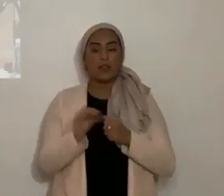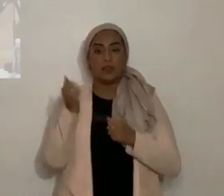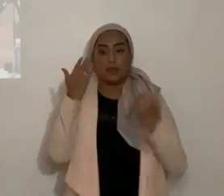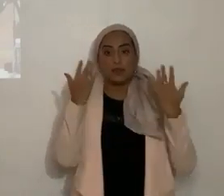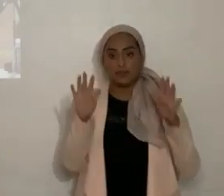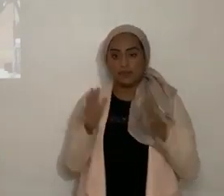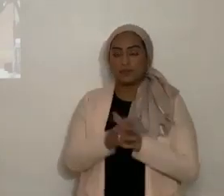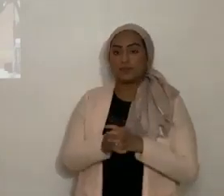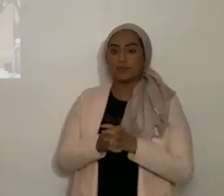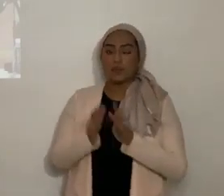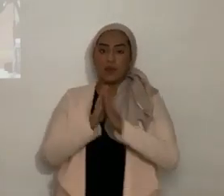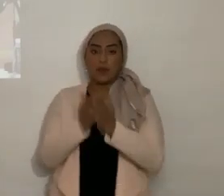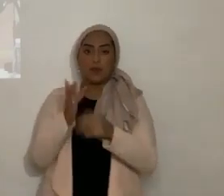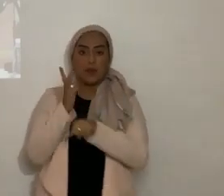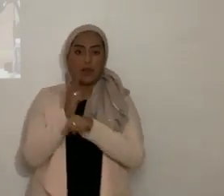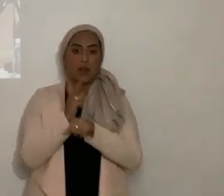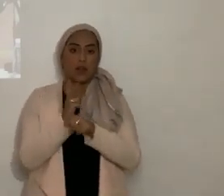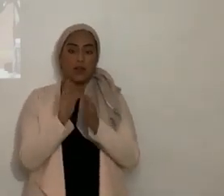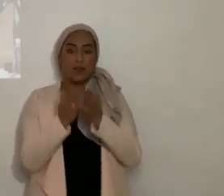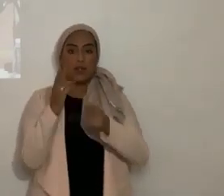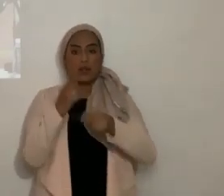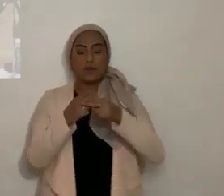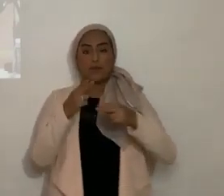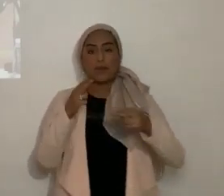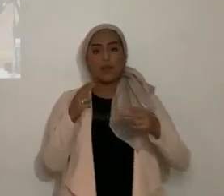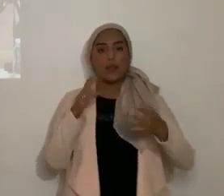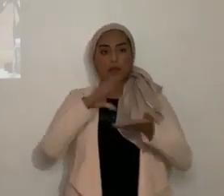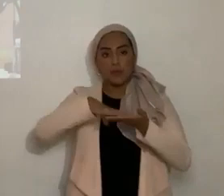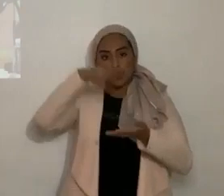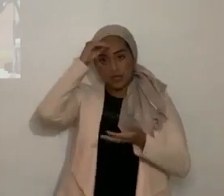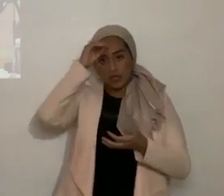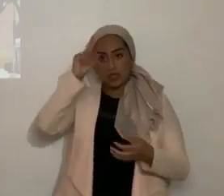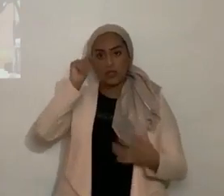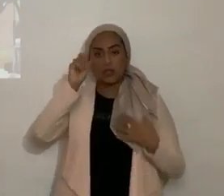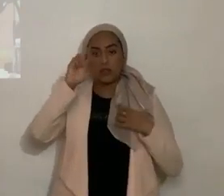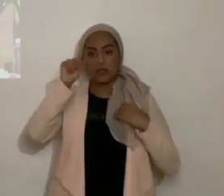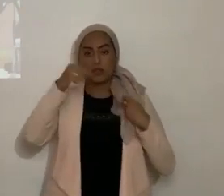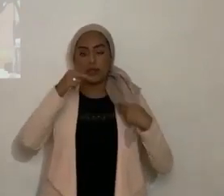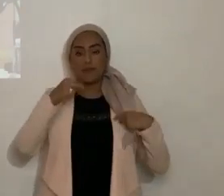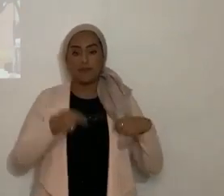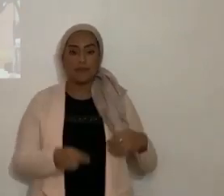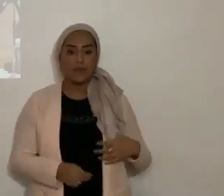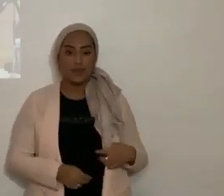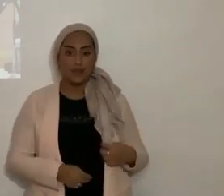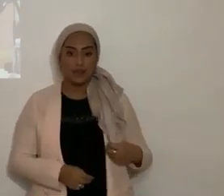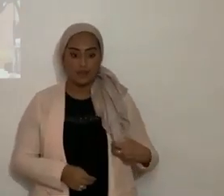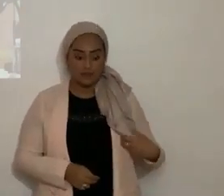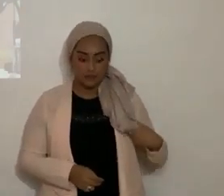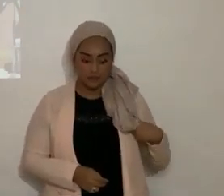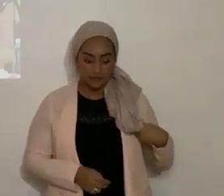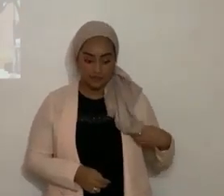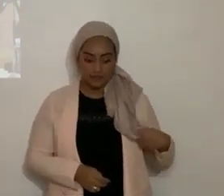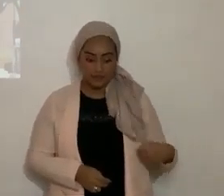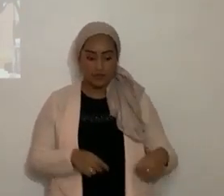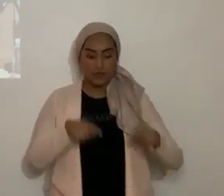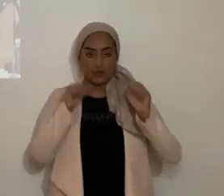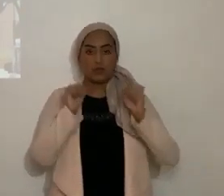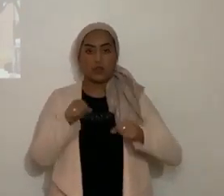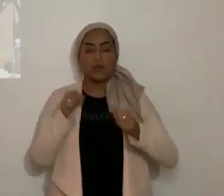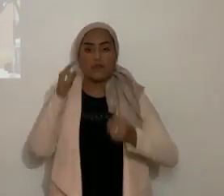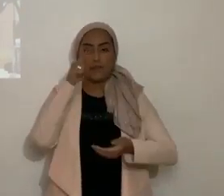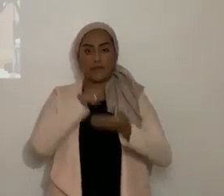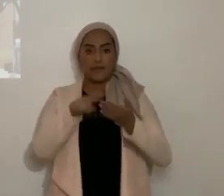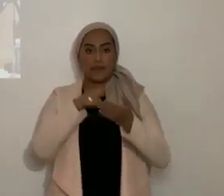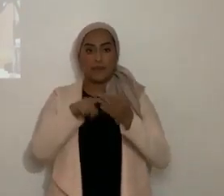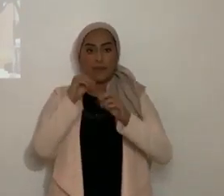después de Shabbat. El libro de la Kehilá es el libro que se llama Estudios de Torah. Descárguenlos después de Shabbat, fuera de Shabbat. Ahí ustedes pueden